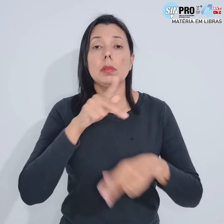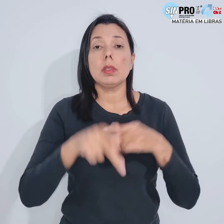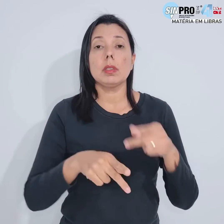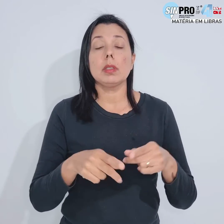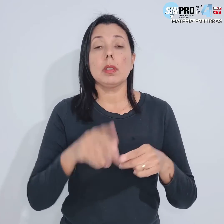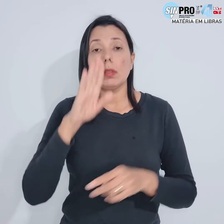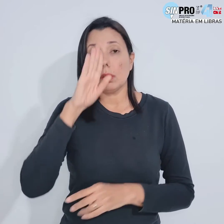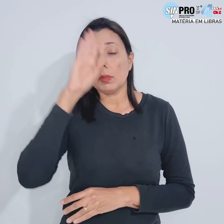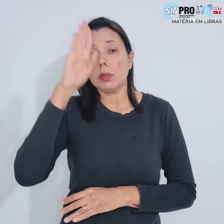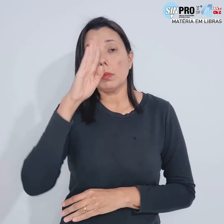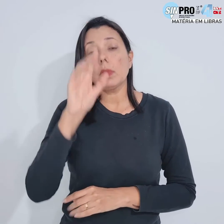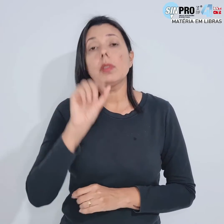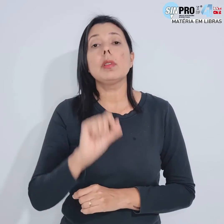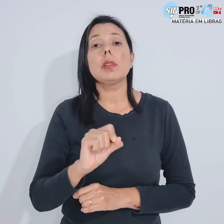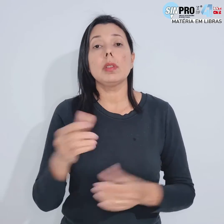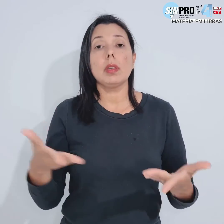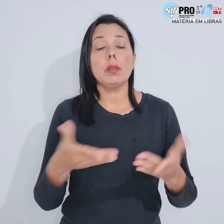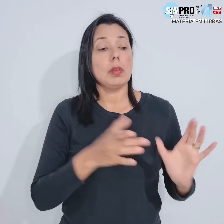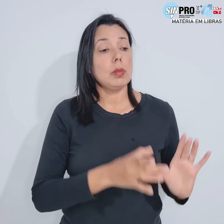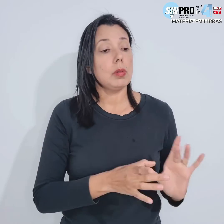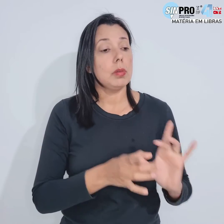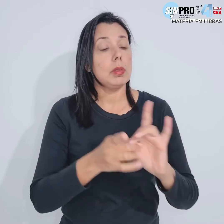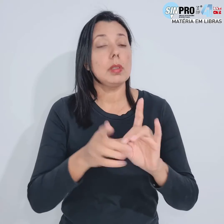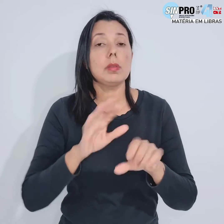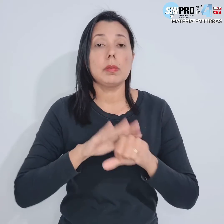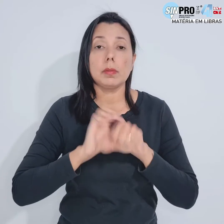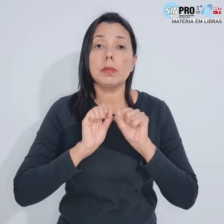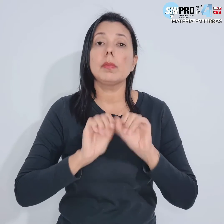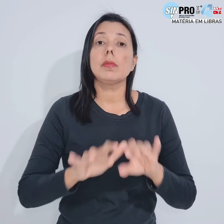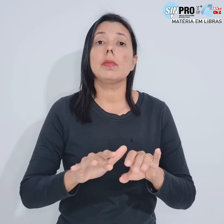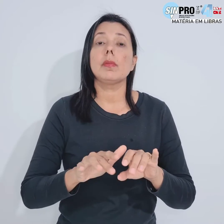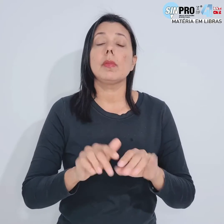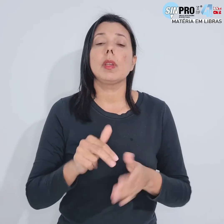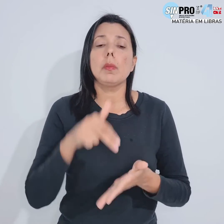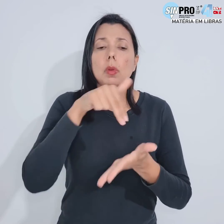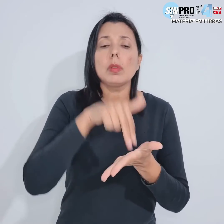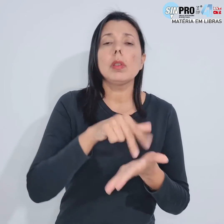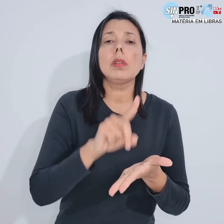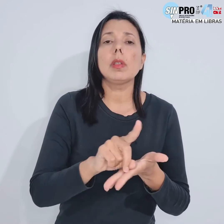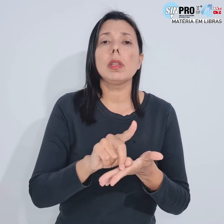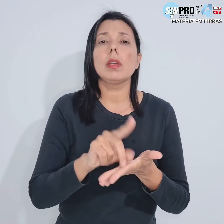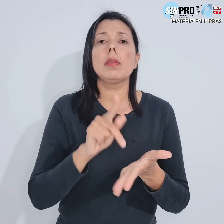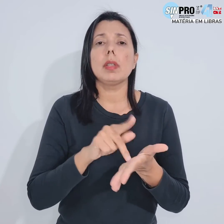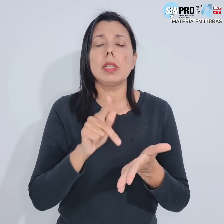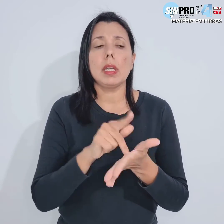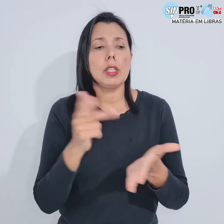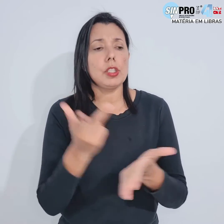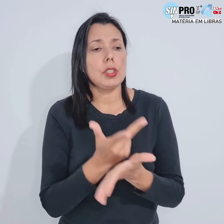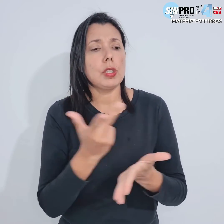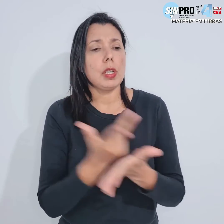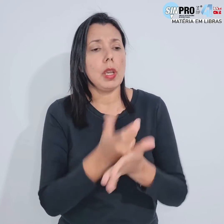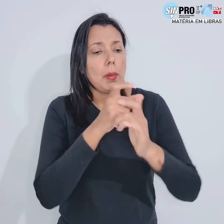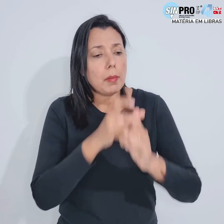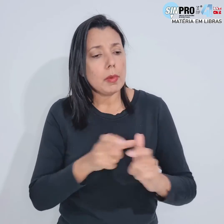população, principalmente neste contexto de pandemia, impondo um fardo enorme à maioria